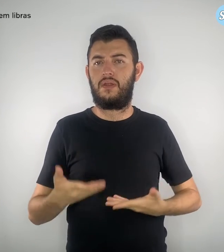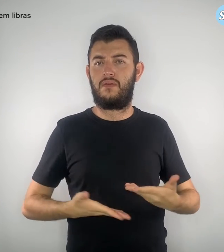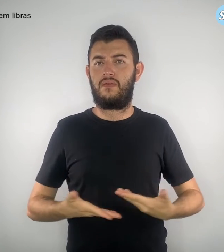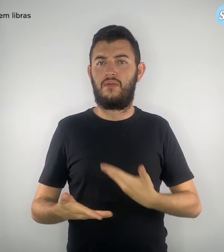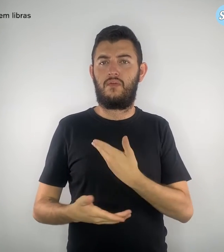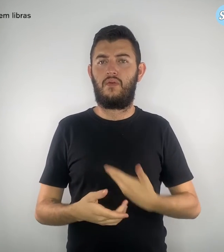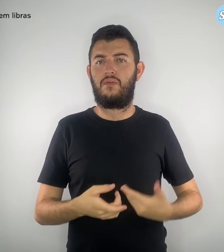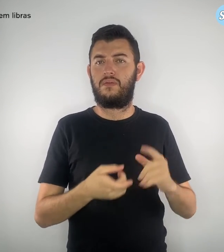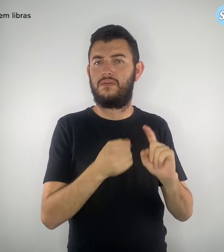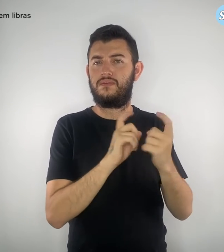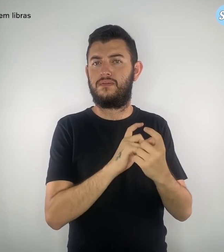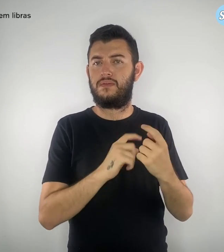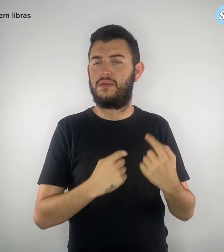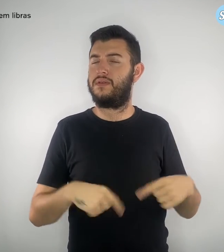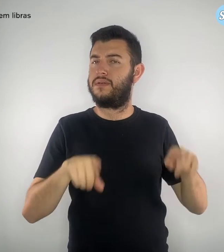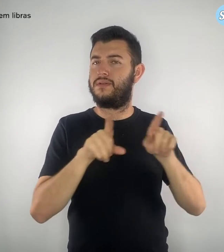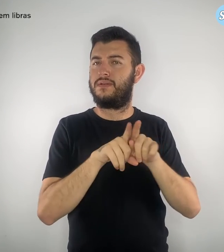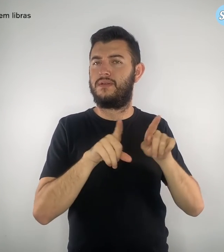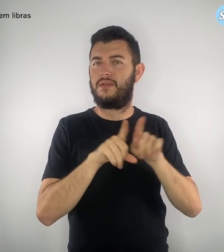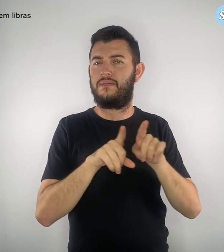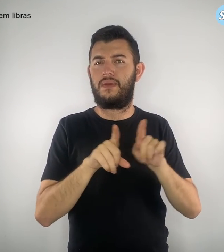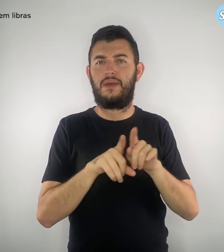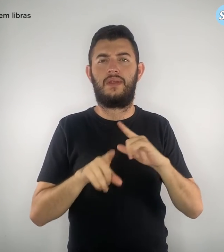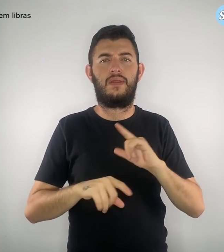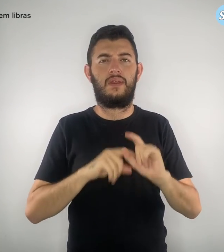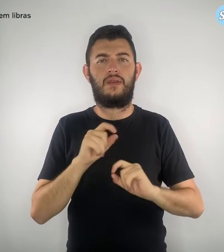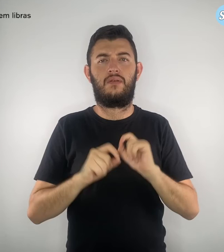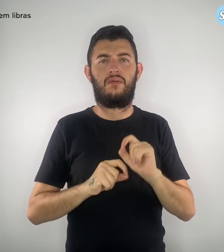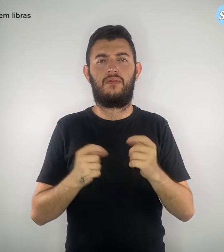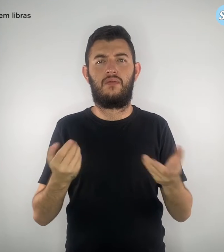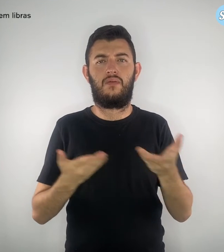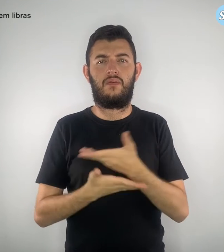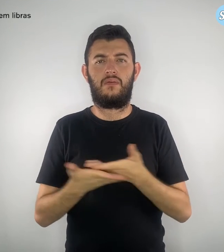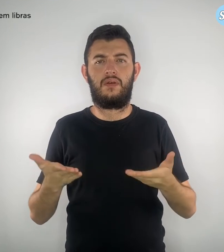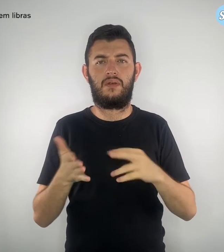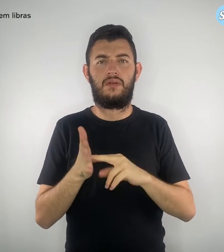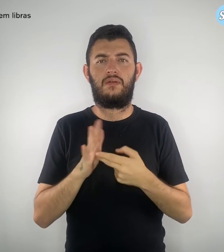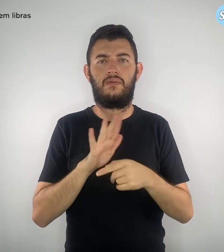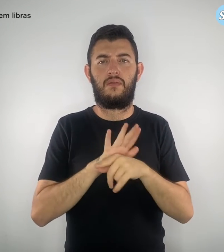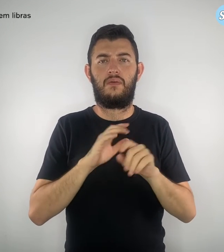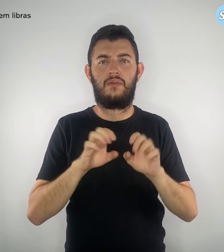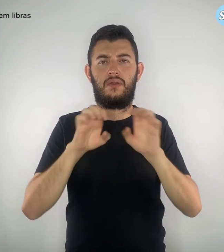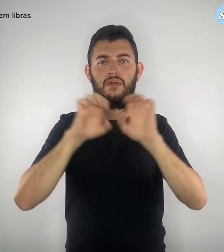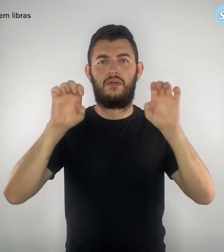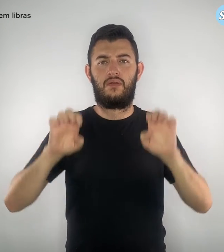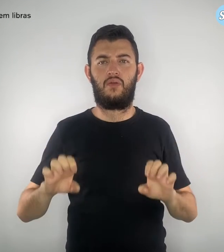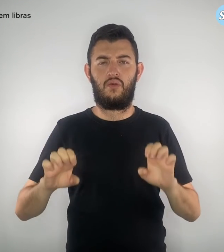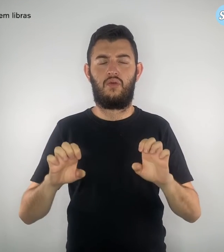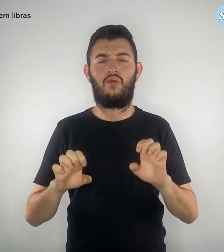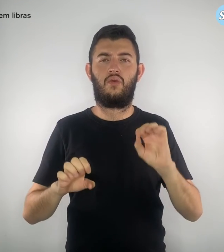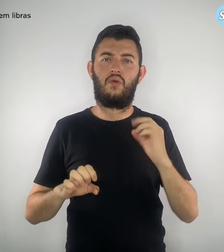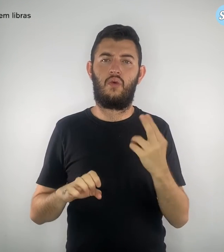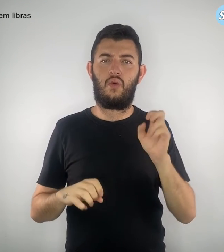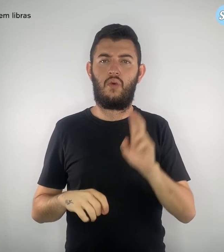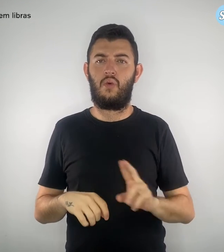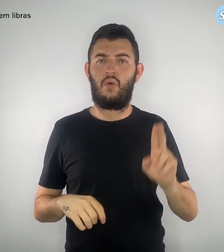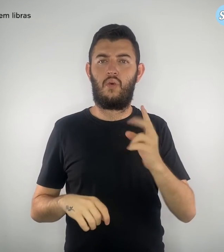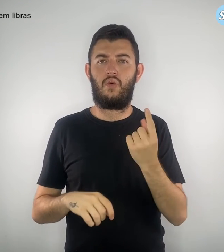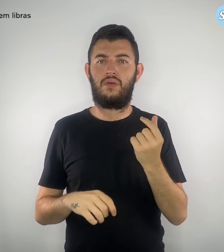públicos, inclusive com o compartilhamento de estrutura física e a utilização de recursos humanos